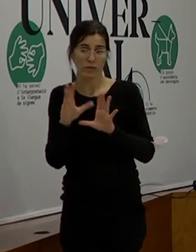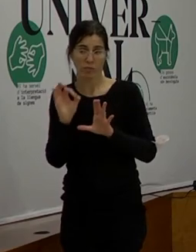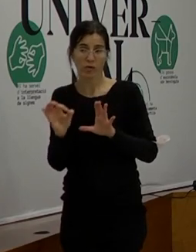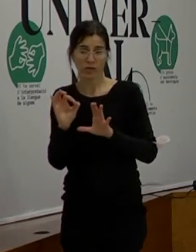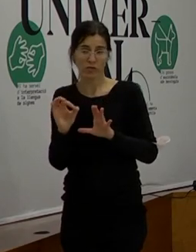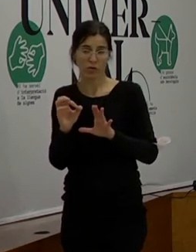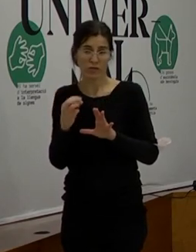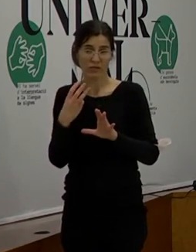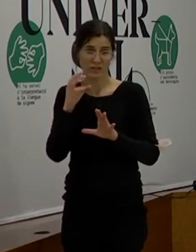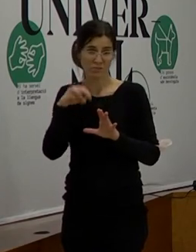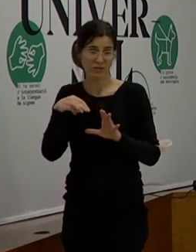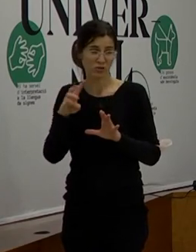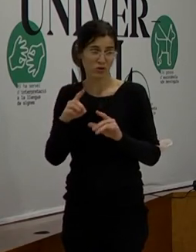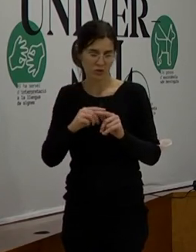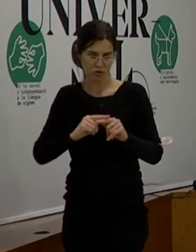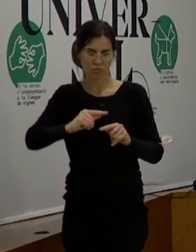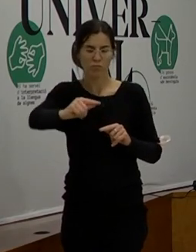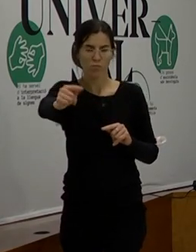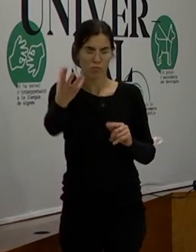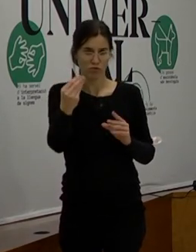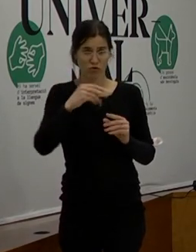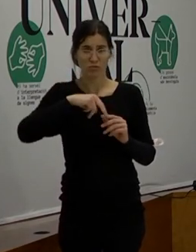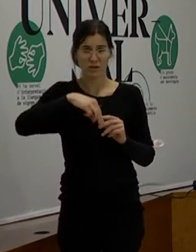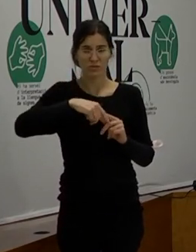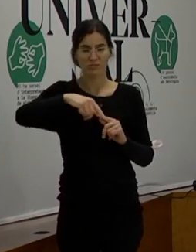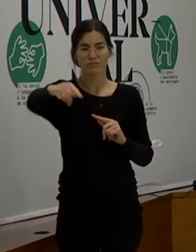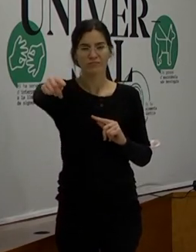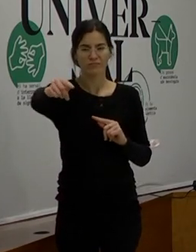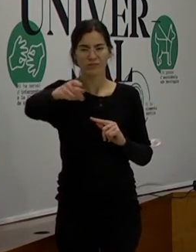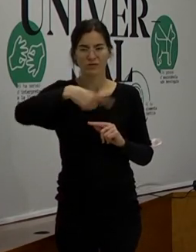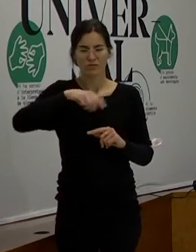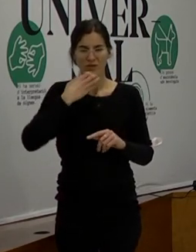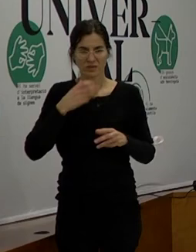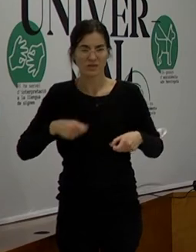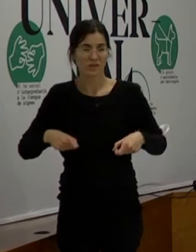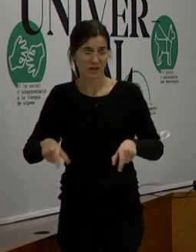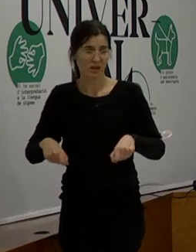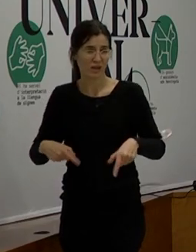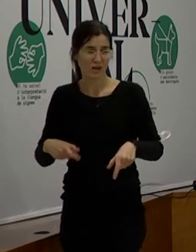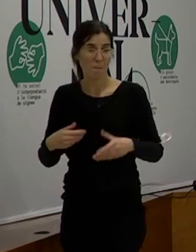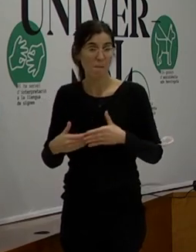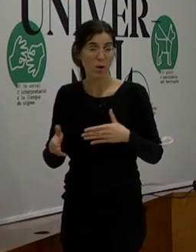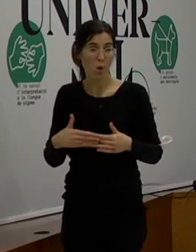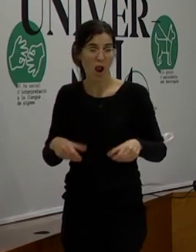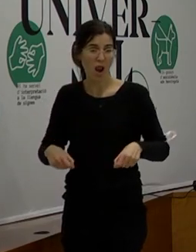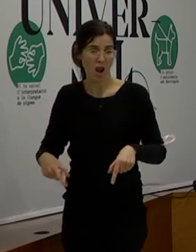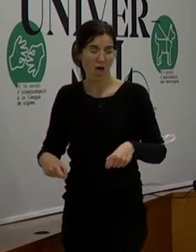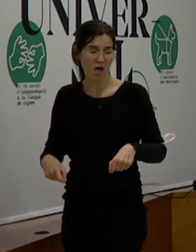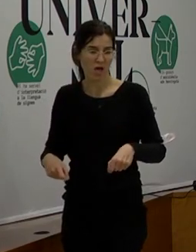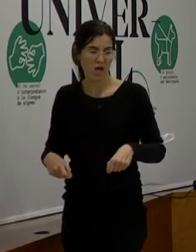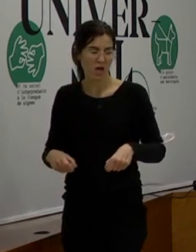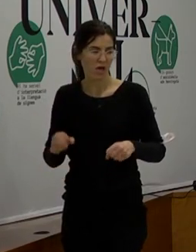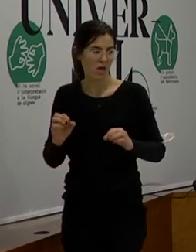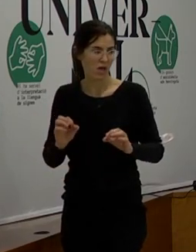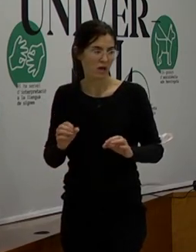no de 3 metres, no. Això té més. I nosaltres, els que anem en cadira de rodes manual, som